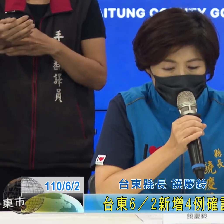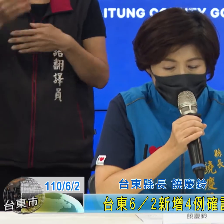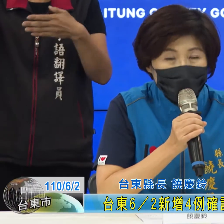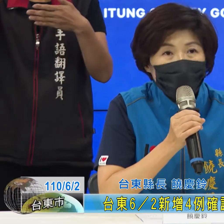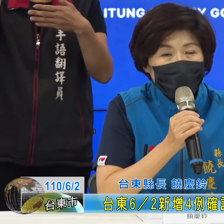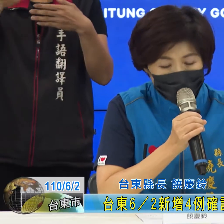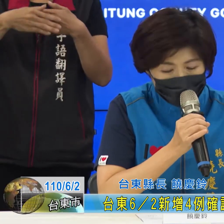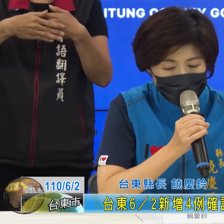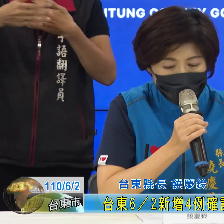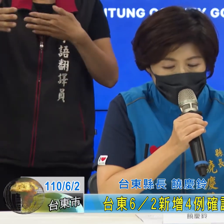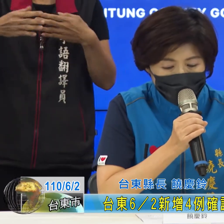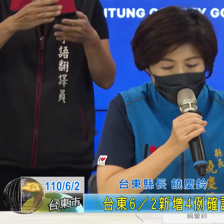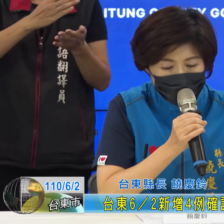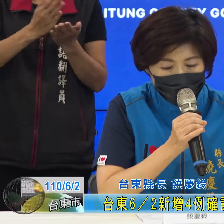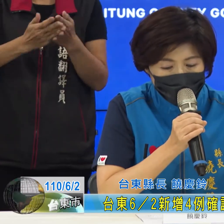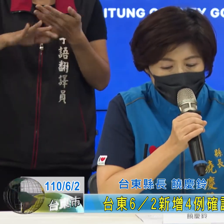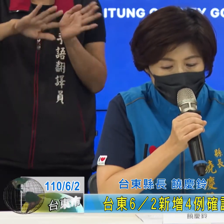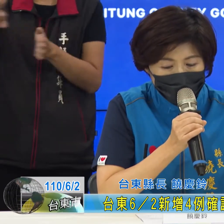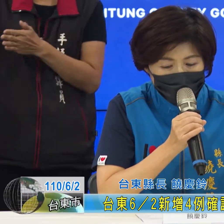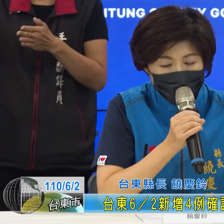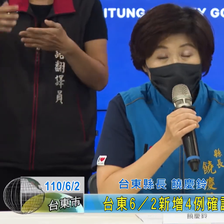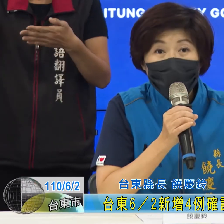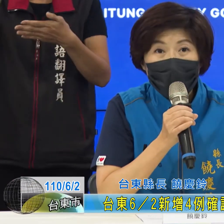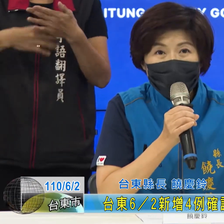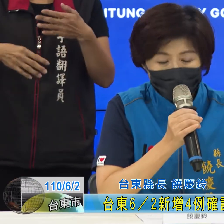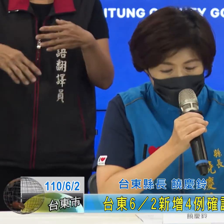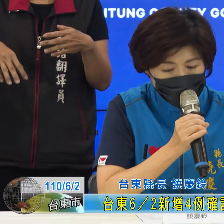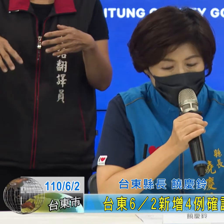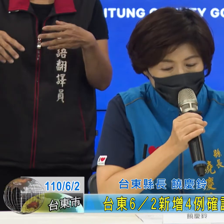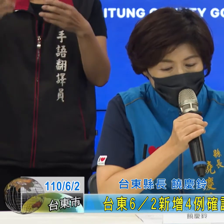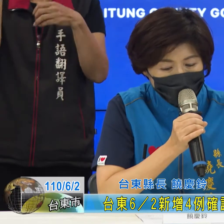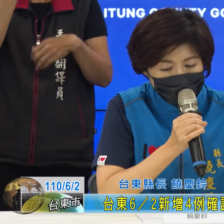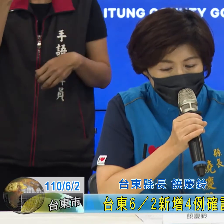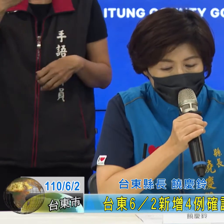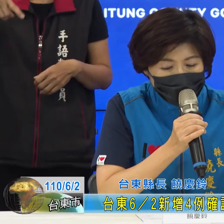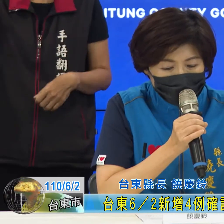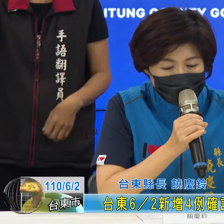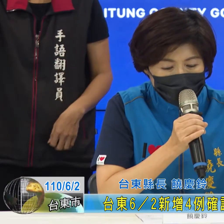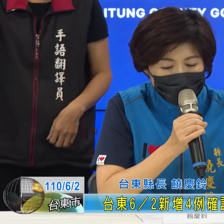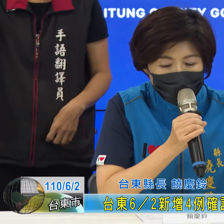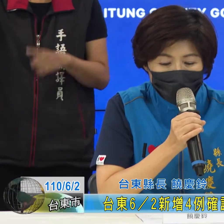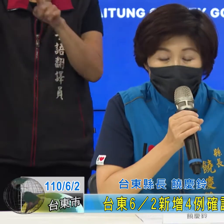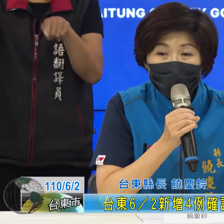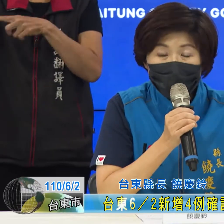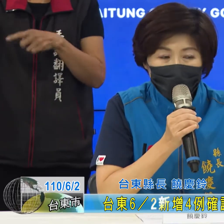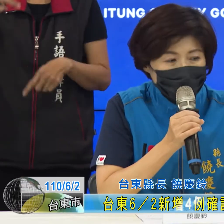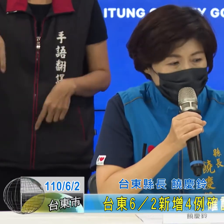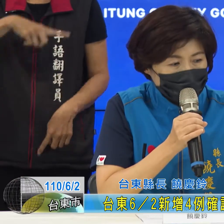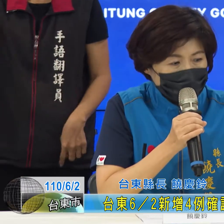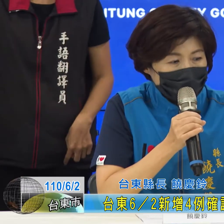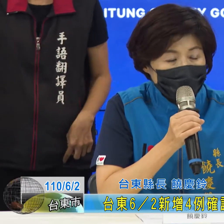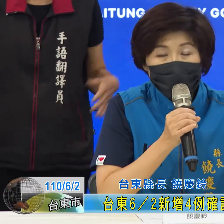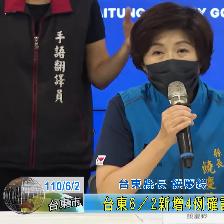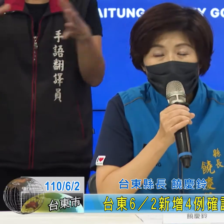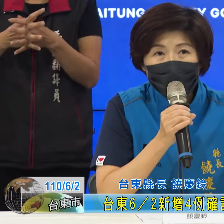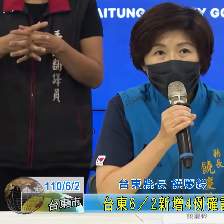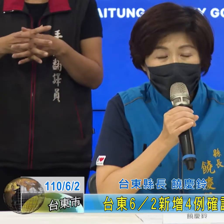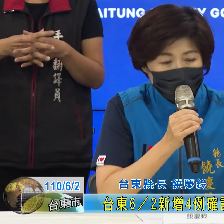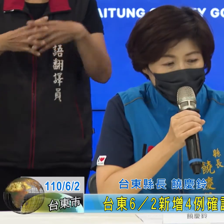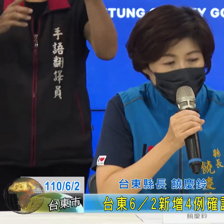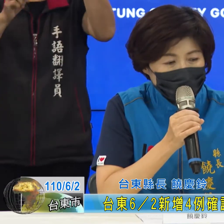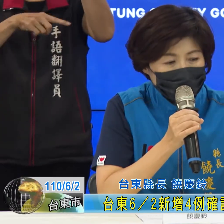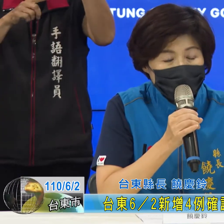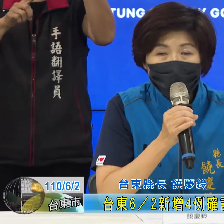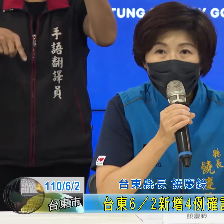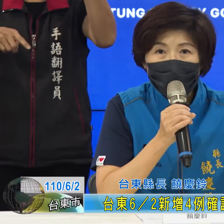以及婴儿，那我们总共普筛了172位。在这些人当中，总共有4位